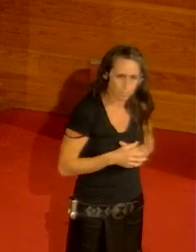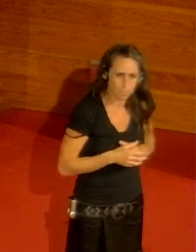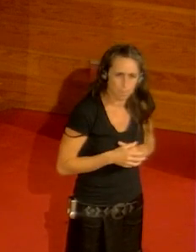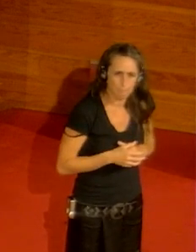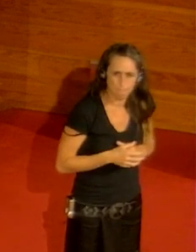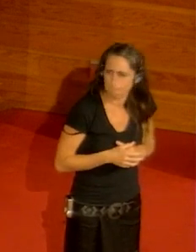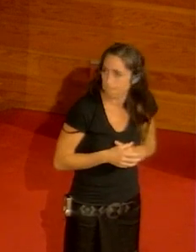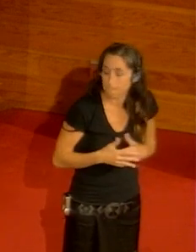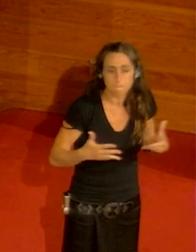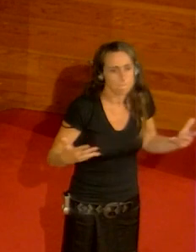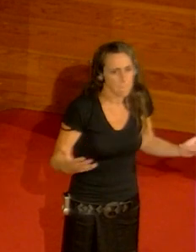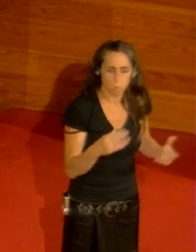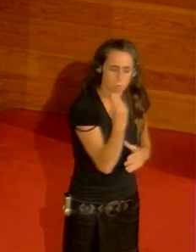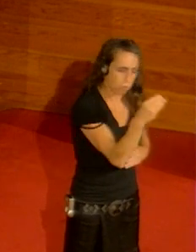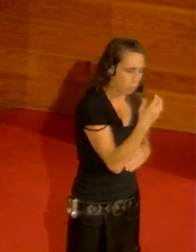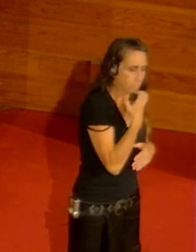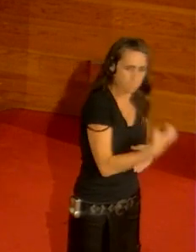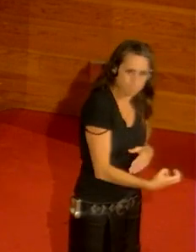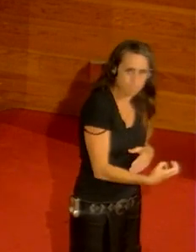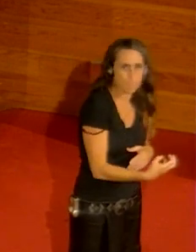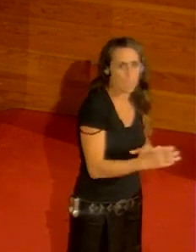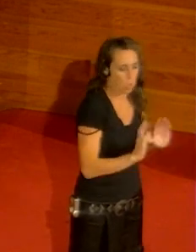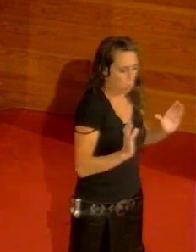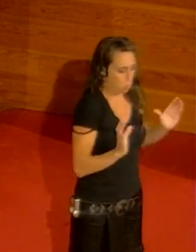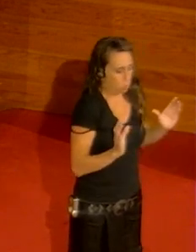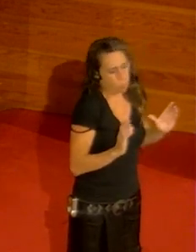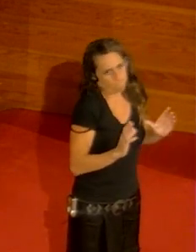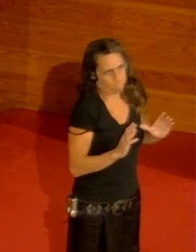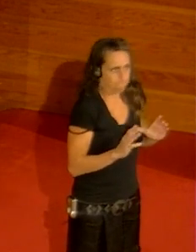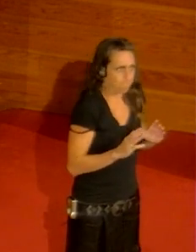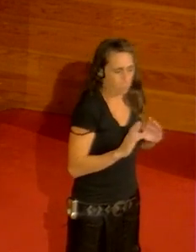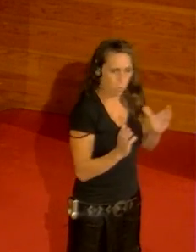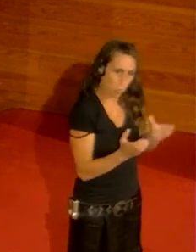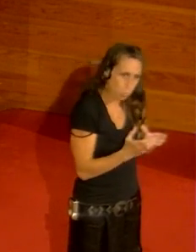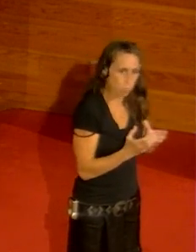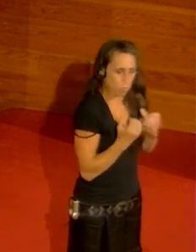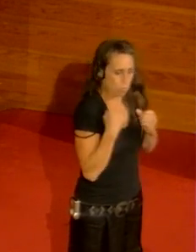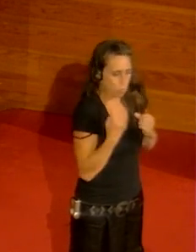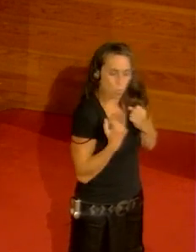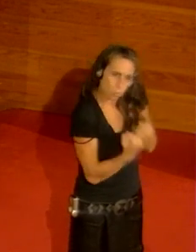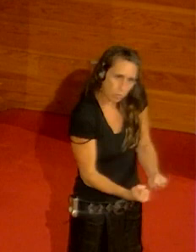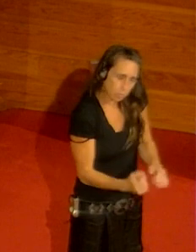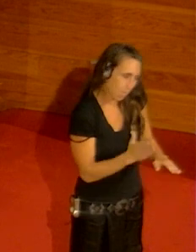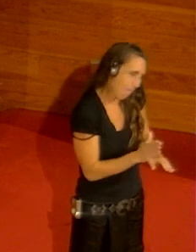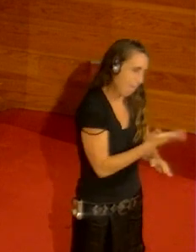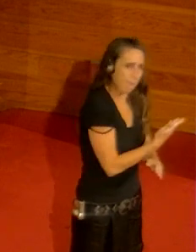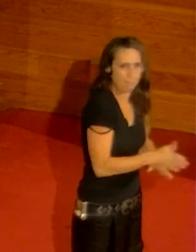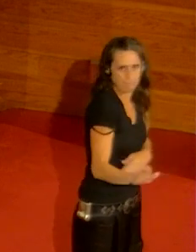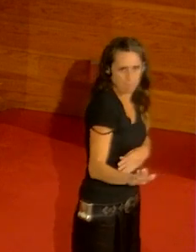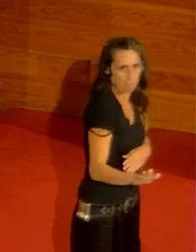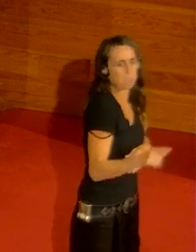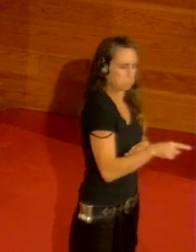los jóvenes israelíes fuera el mundo Ultra ortodoxo creo que tienen pueden acceder a una buena formación acciona a la universidad y